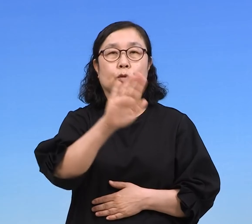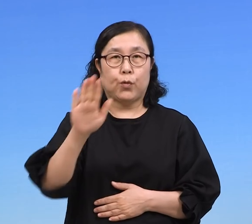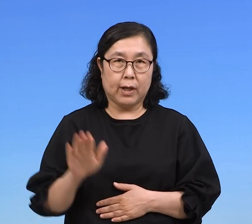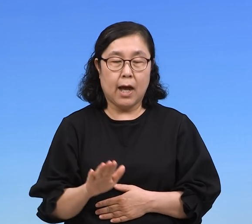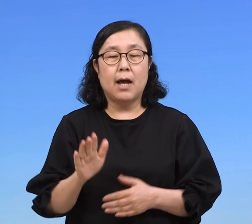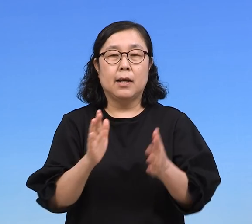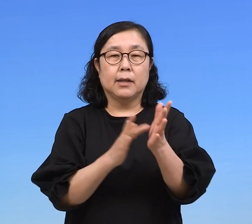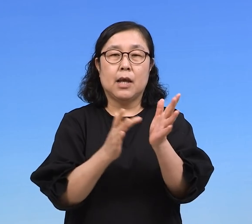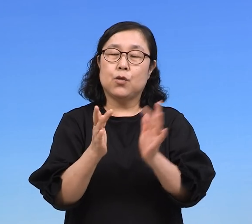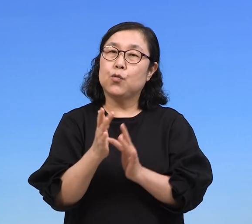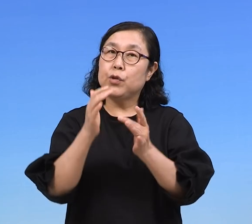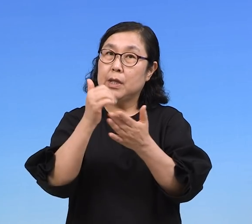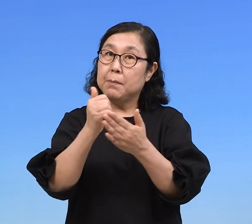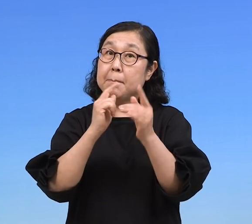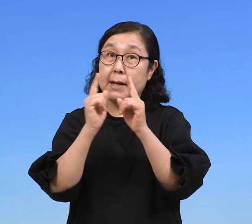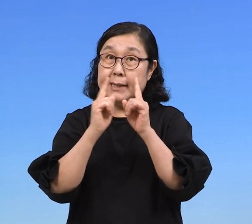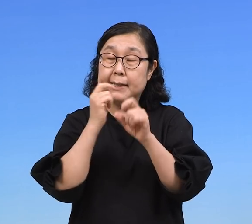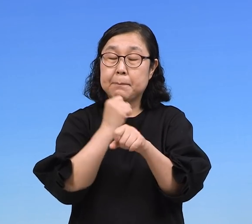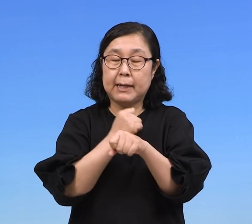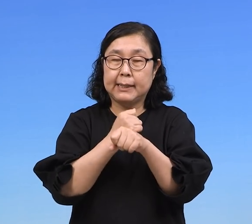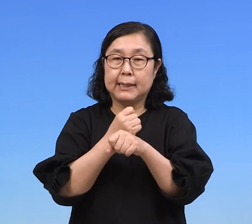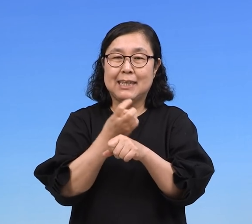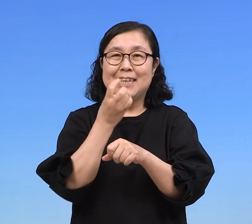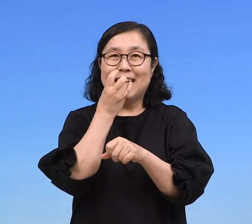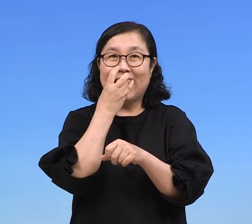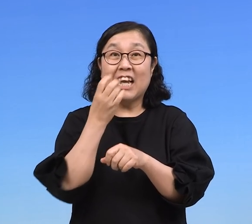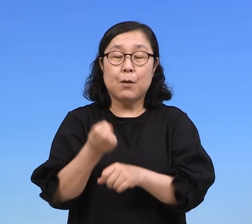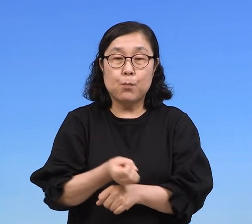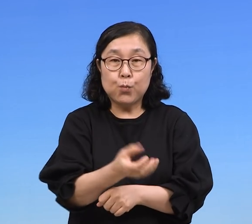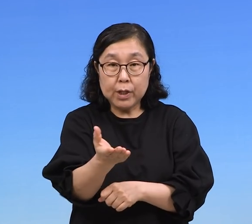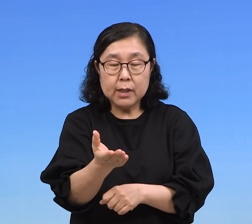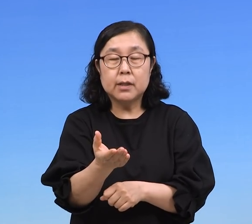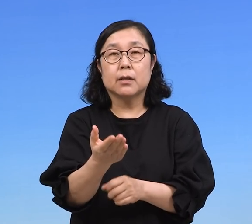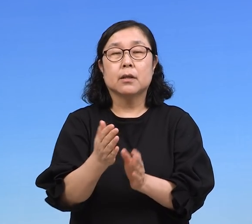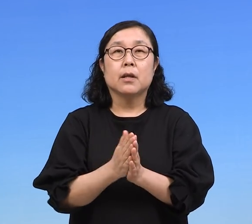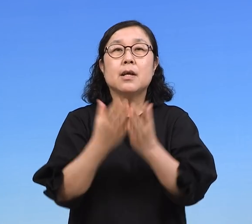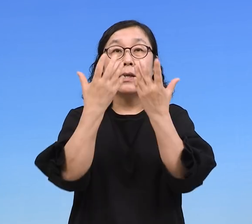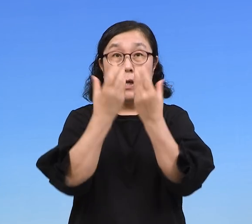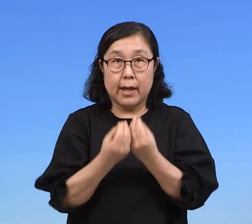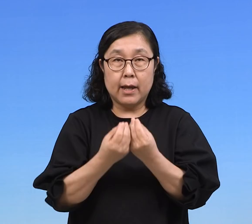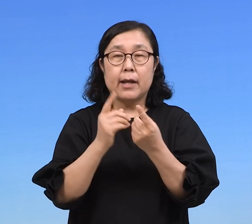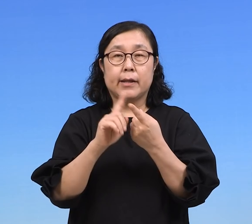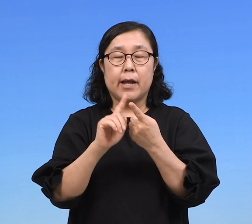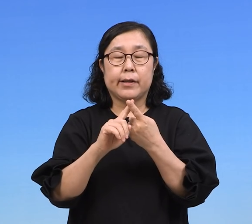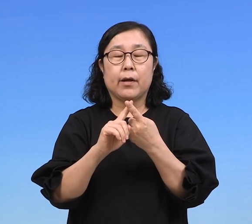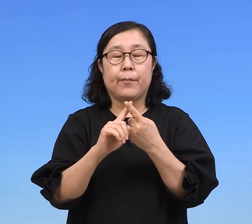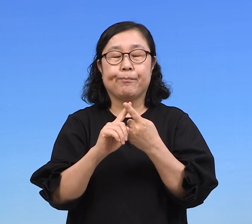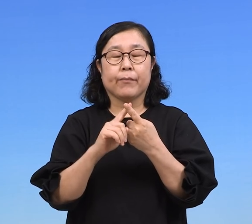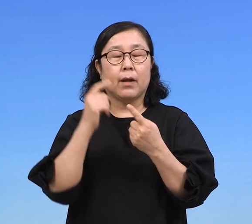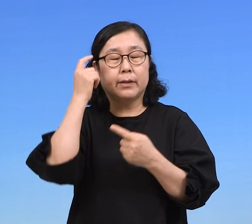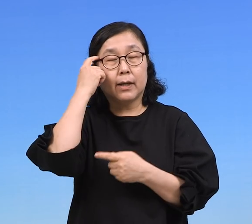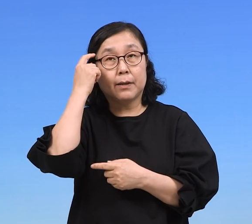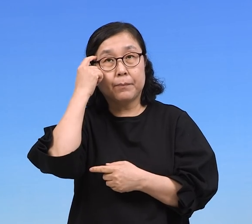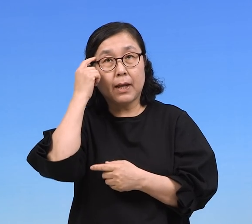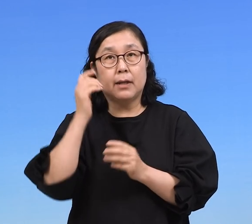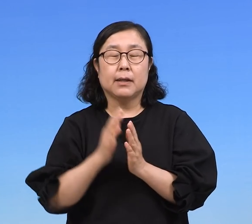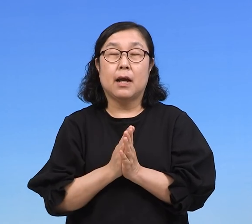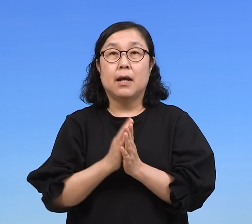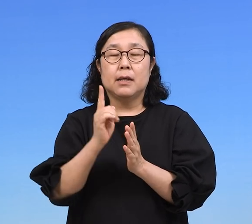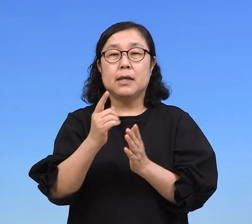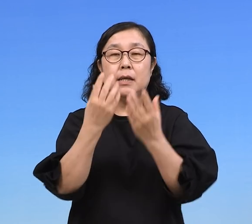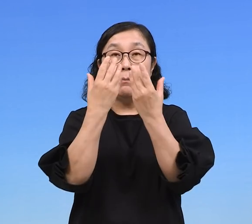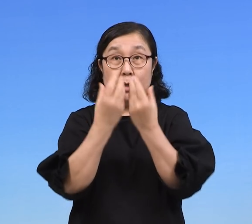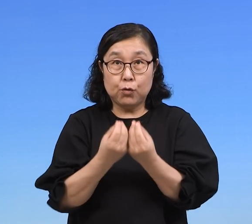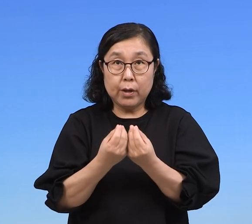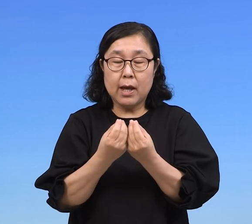지난주에 우리는 이 예수님께서 들려주신 씨 뿌리는 비유에 대해서 살펴보았는데요. 이 씨 뿌리는 비유의